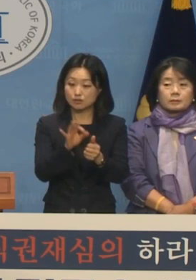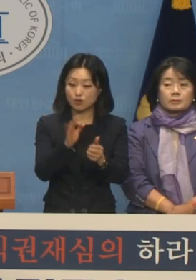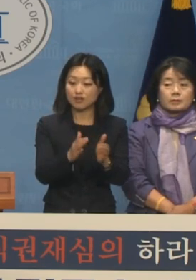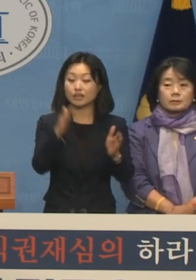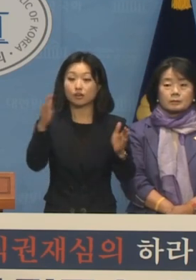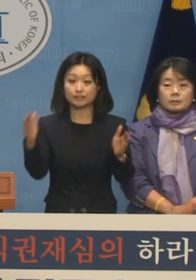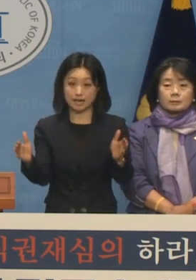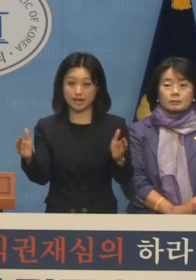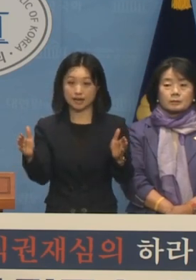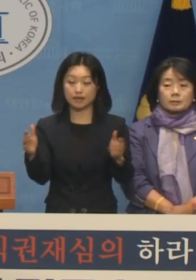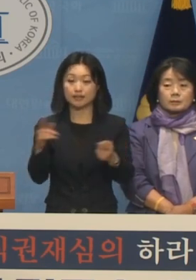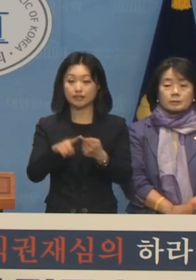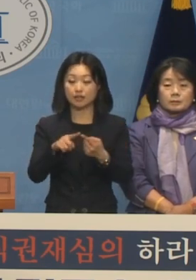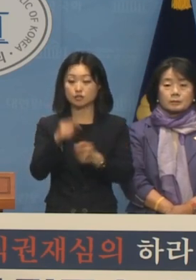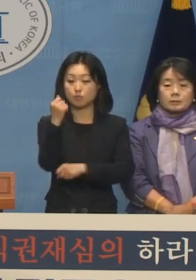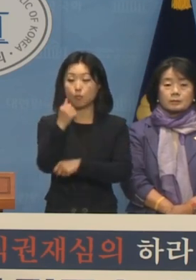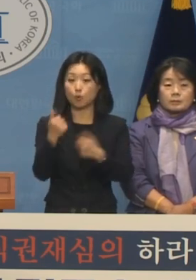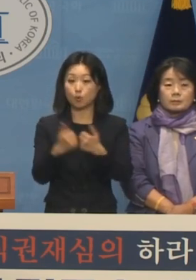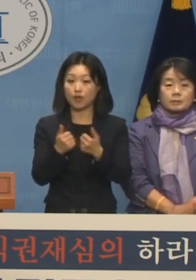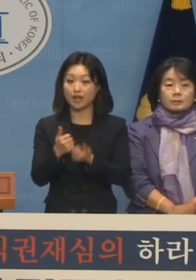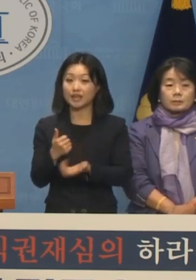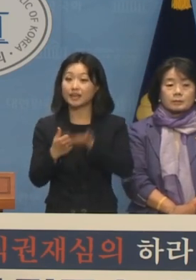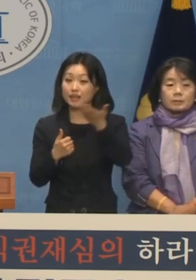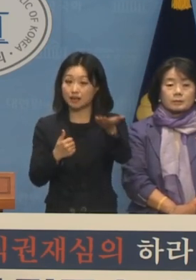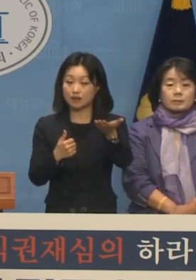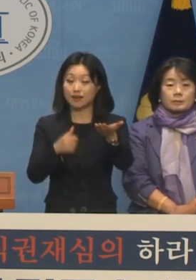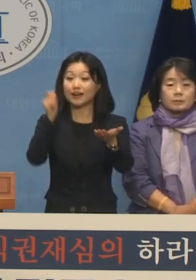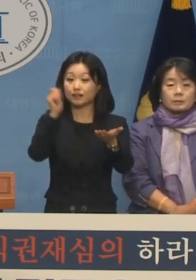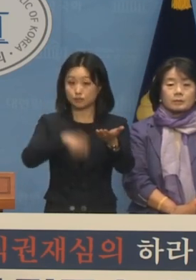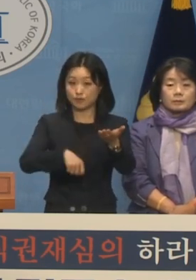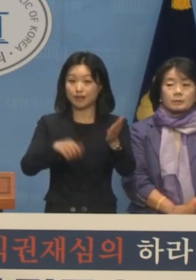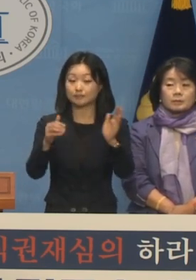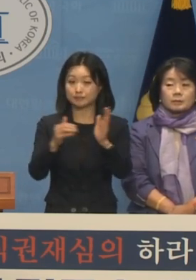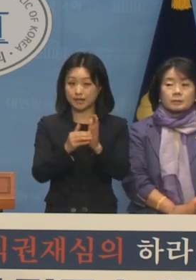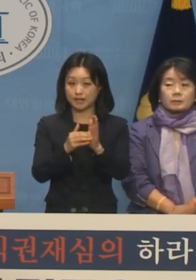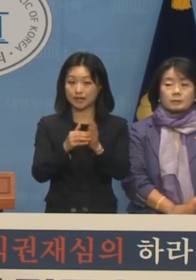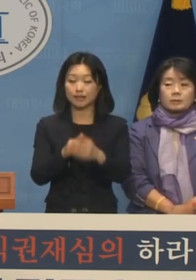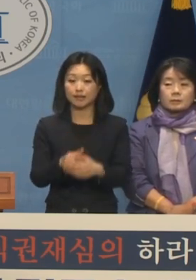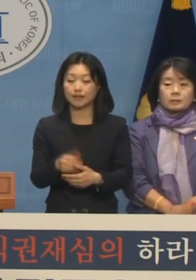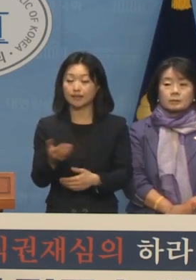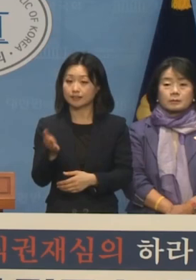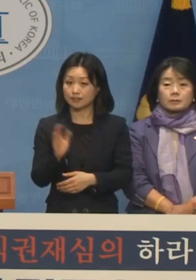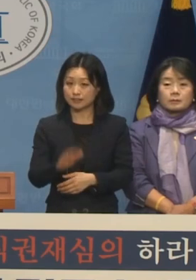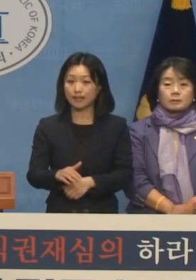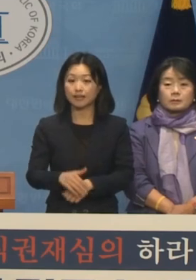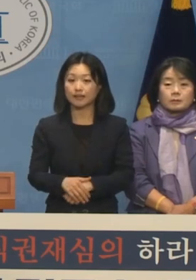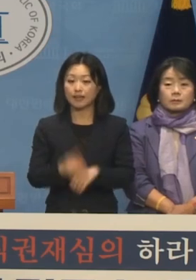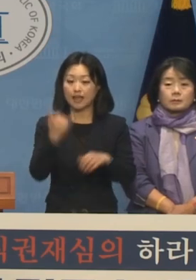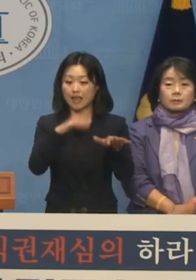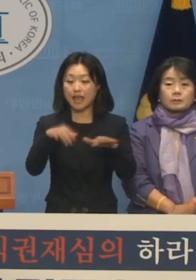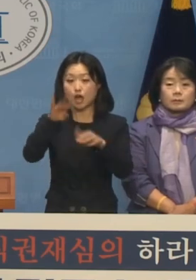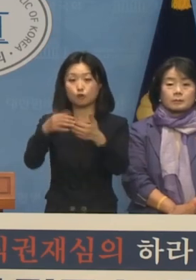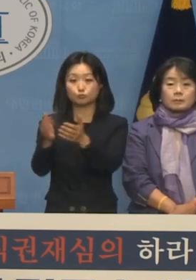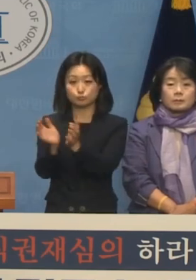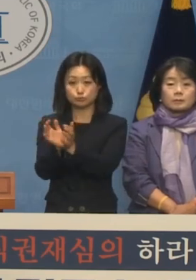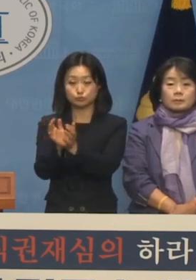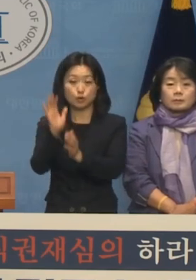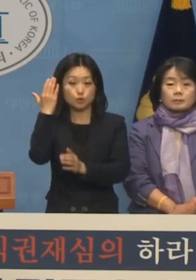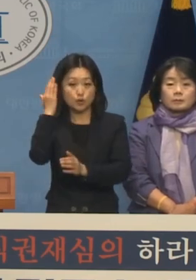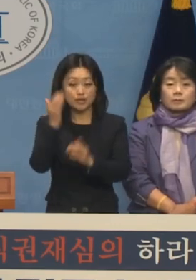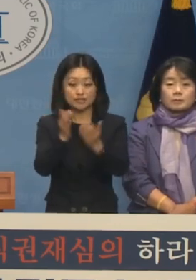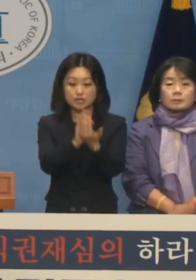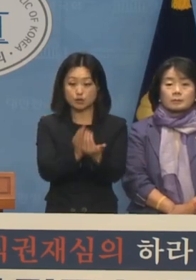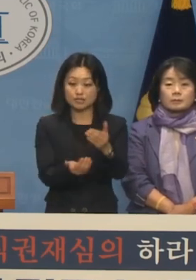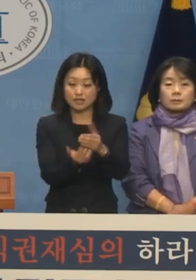지원법의 국회 본회의 부의 요구안이 가결되기도 했습니다. 반면에 해양수산부는 최근 세월호